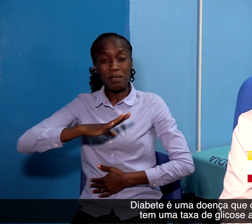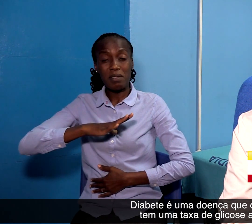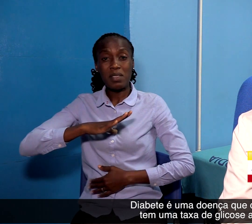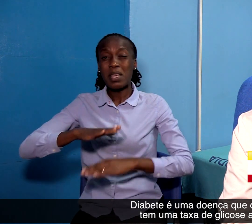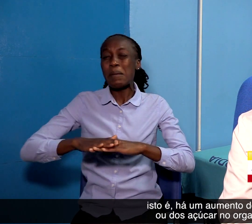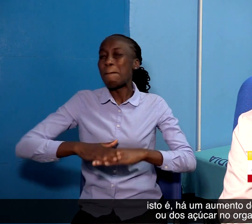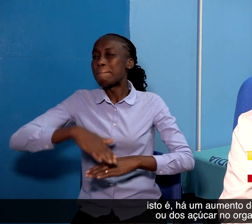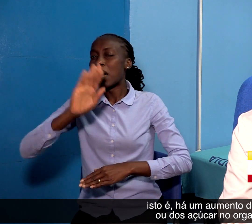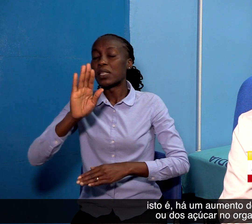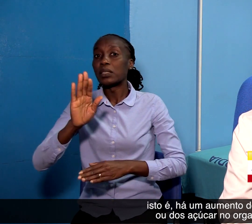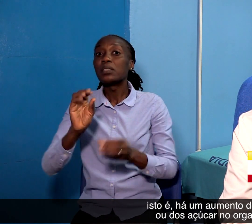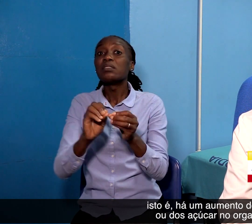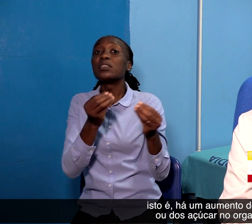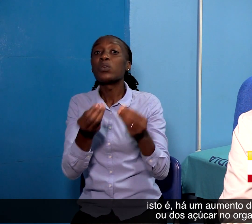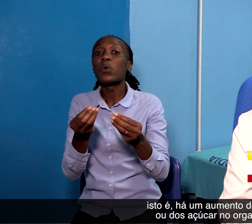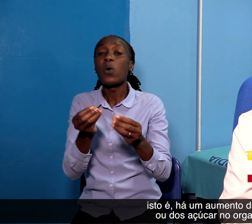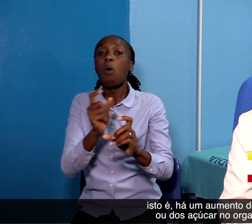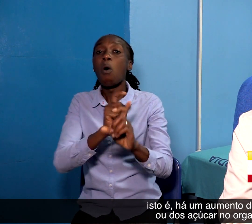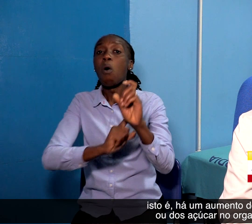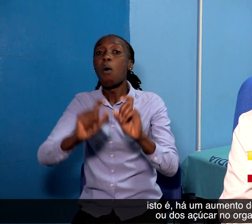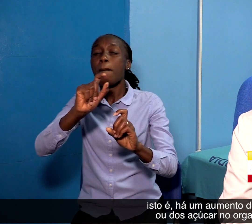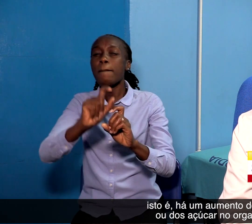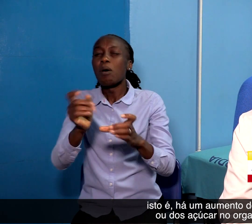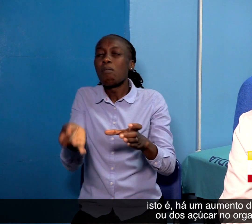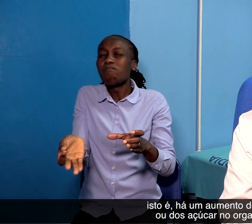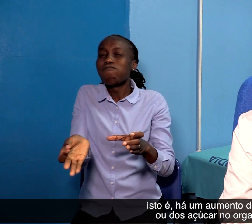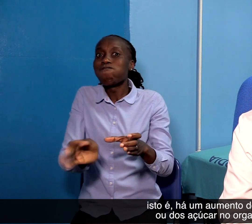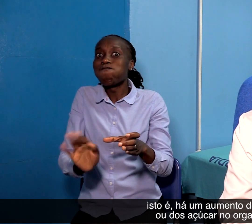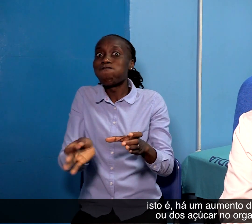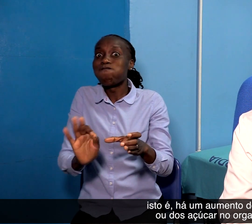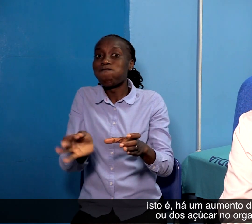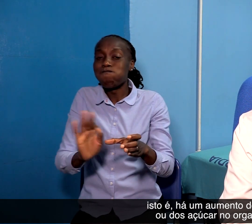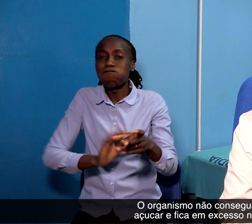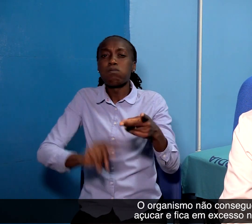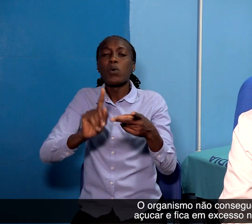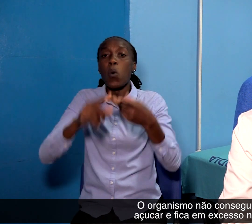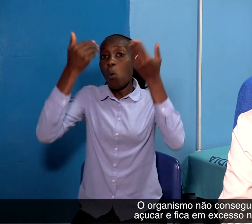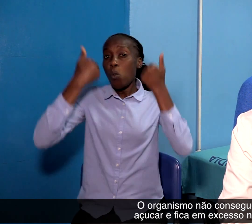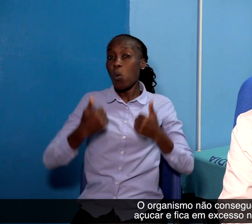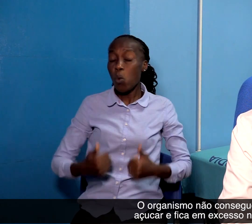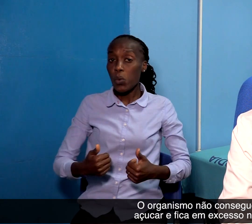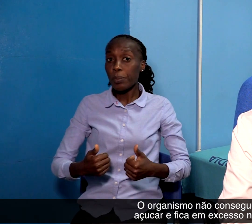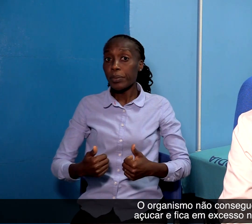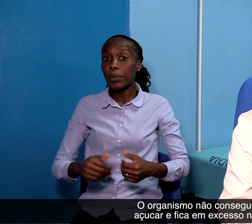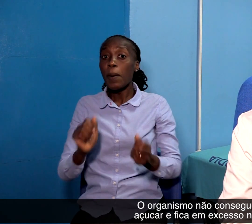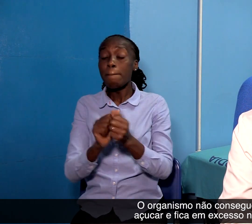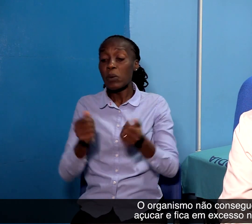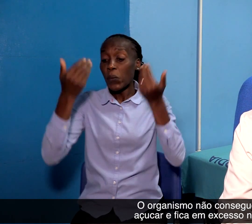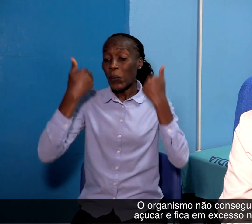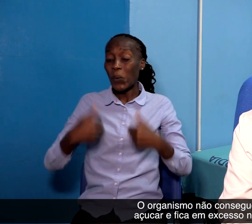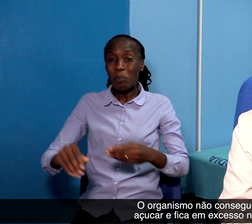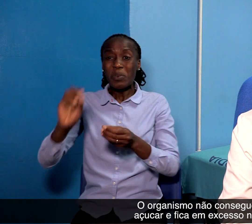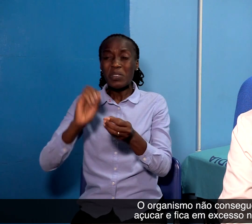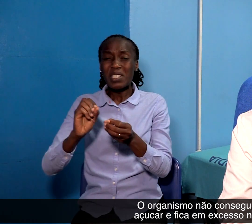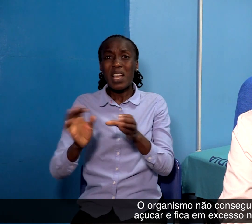glicose aumentadas, isto é, há um aumento de glicose ou dos açúcares no organismo. O organismo não consegue